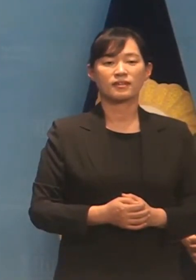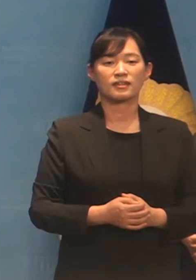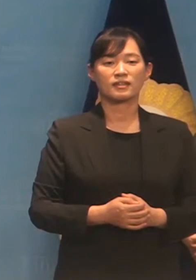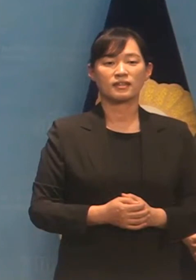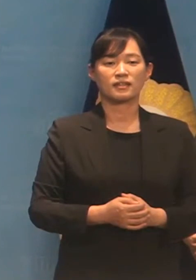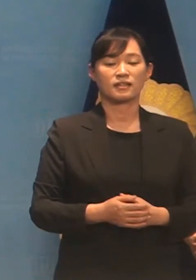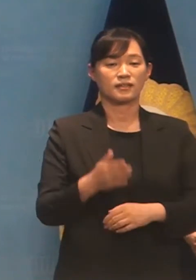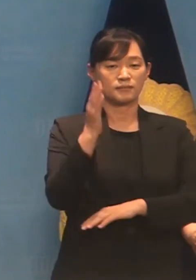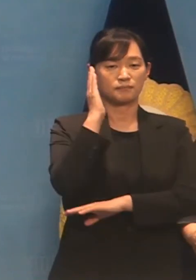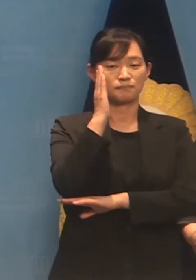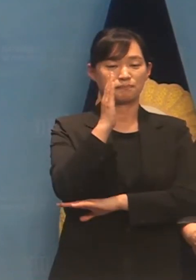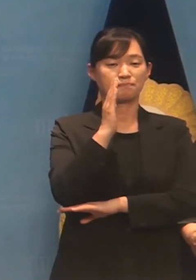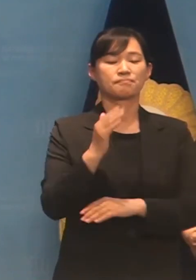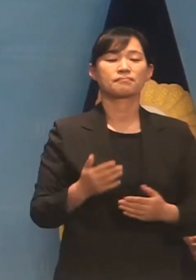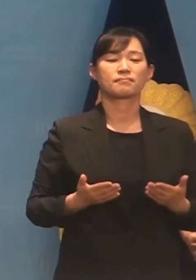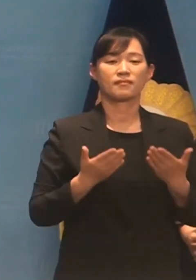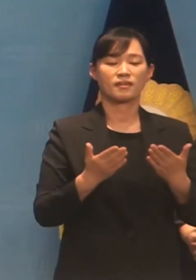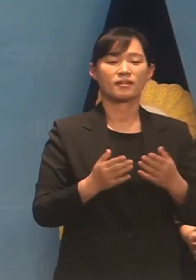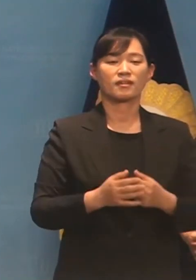기자회견문 낭독하겠습니다.